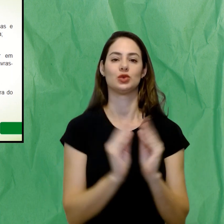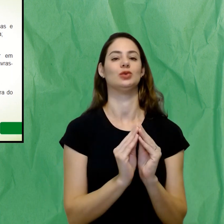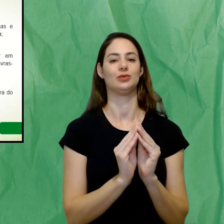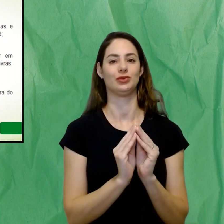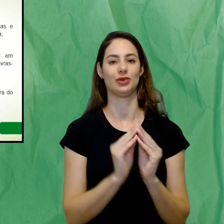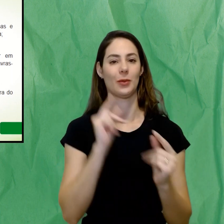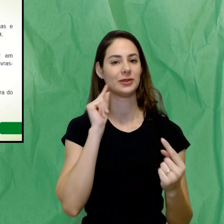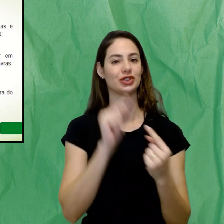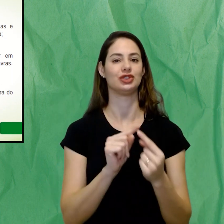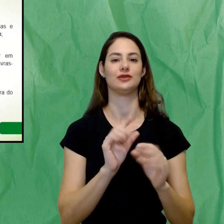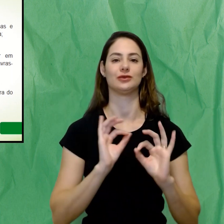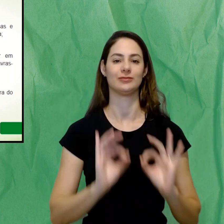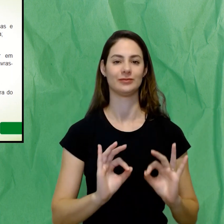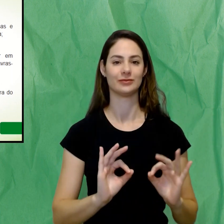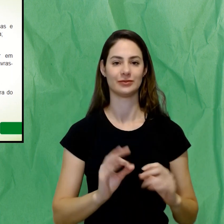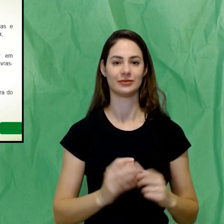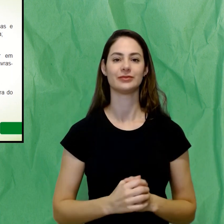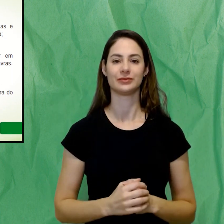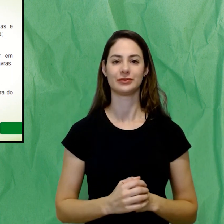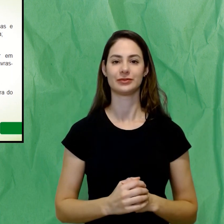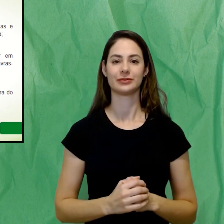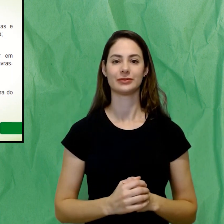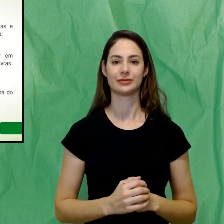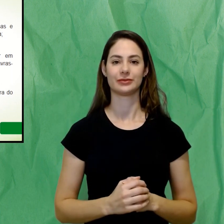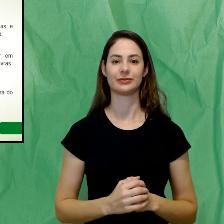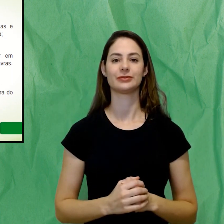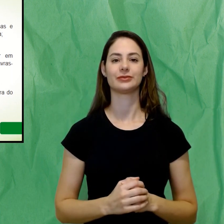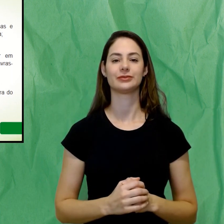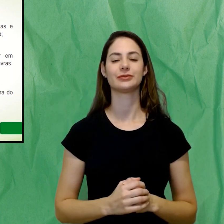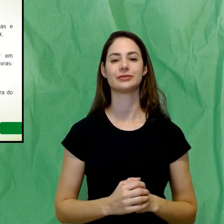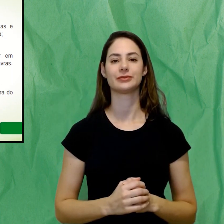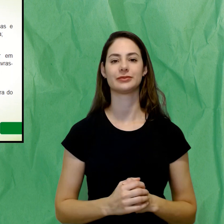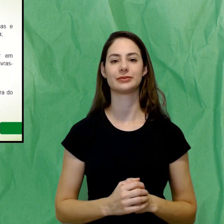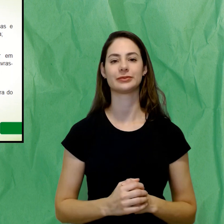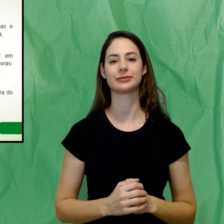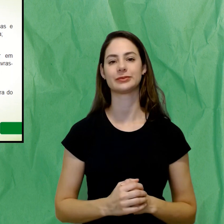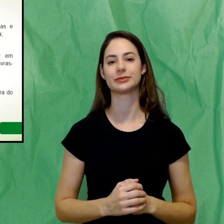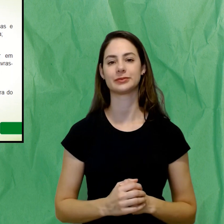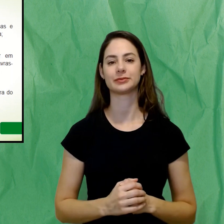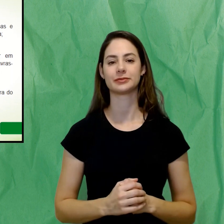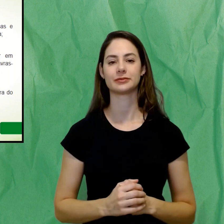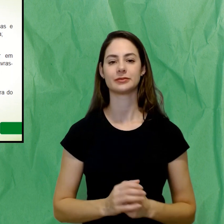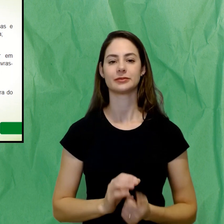determinante para a escolha daquele ou daquela obra, tá?